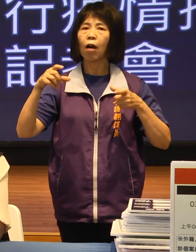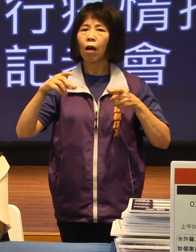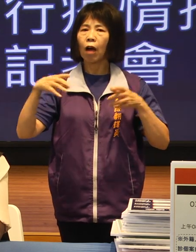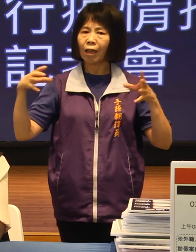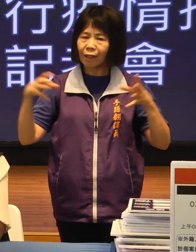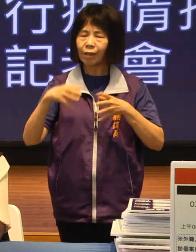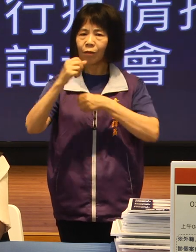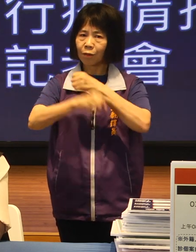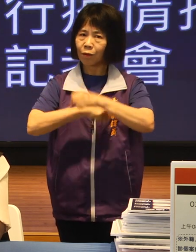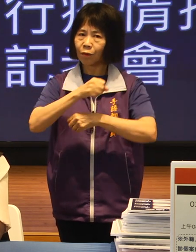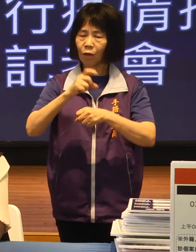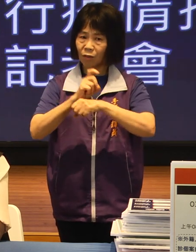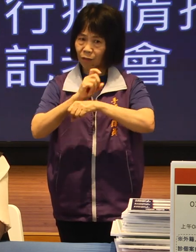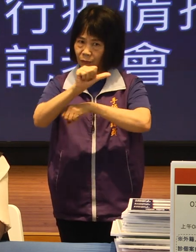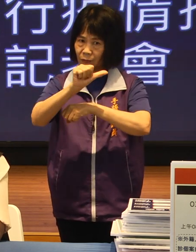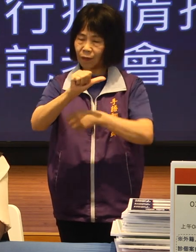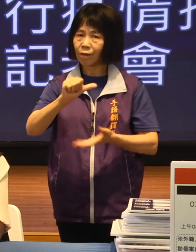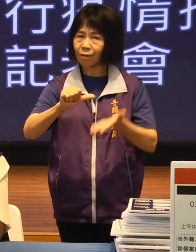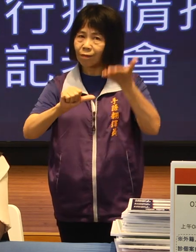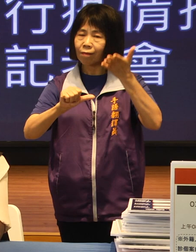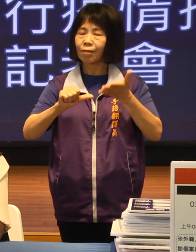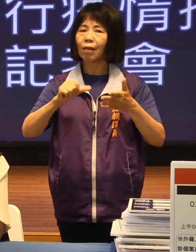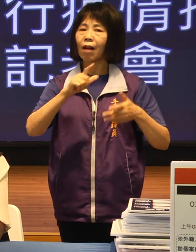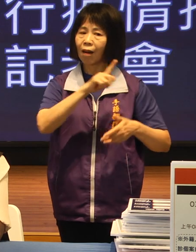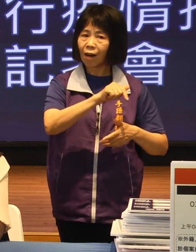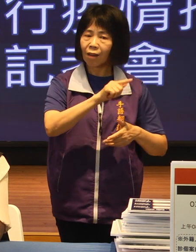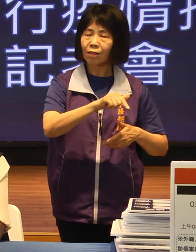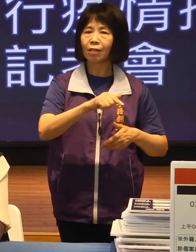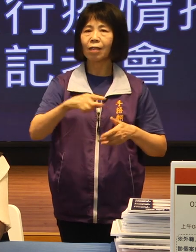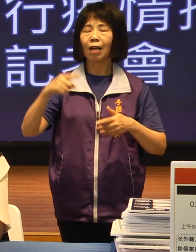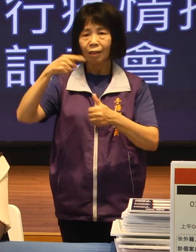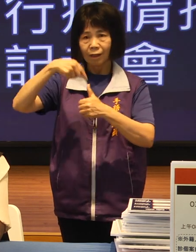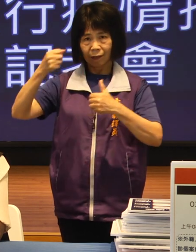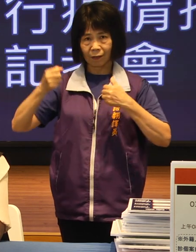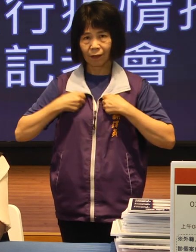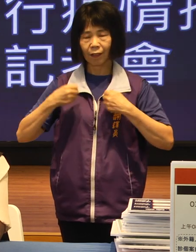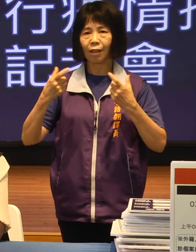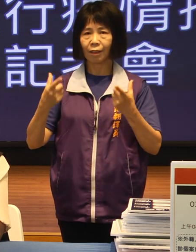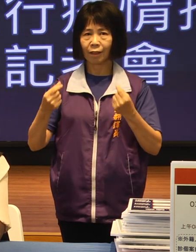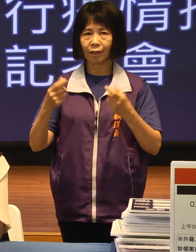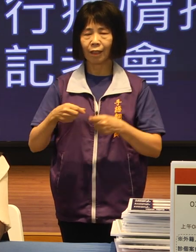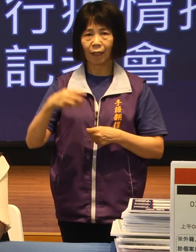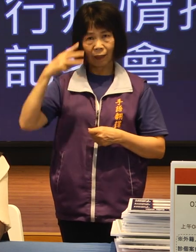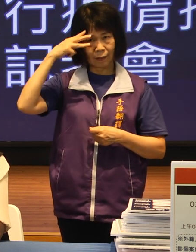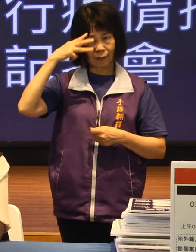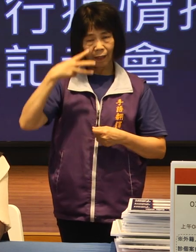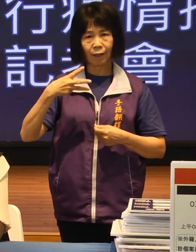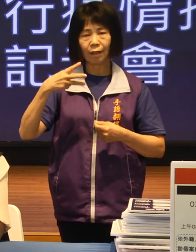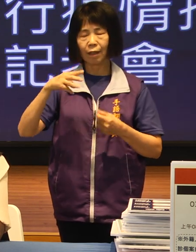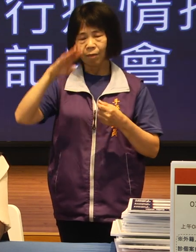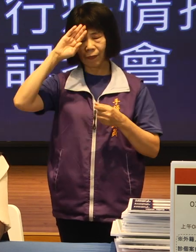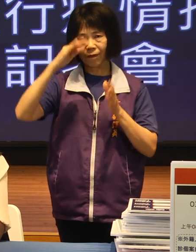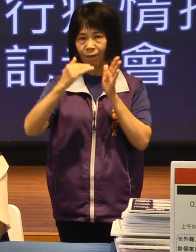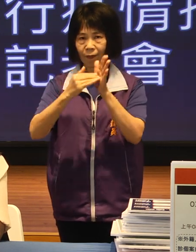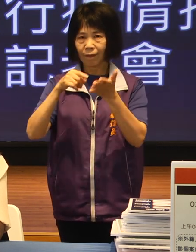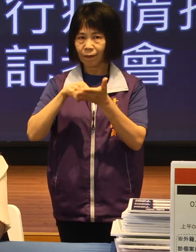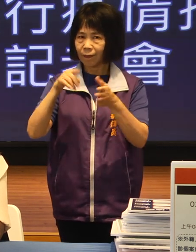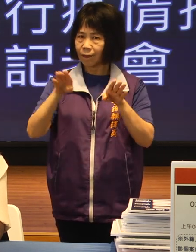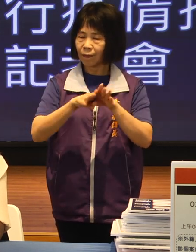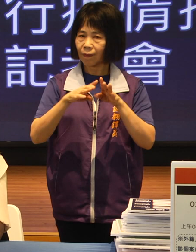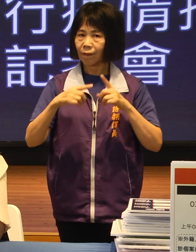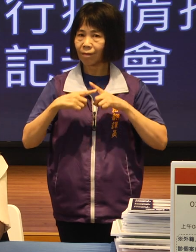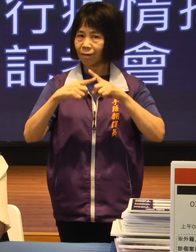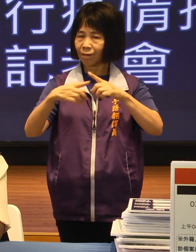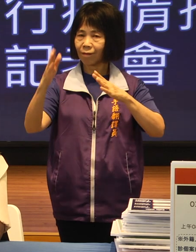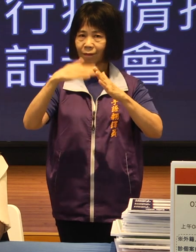动15分钟以上的师生教练，也要实施3天的一个防疫假，停止到校。那这